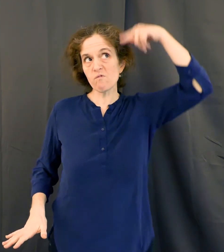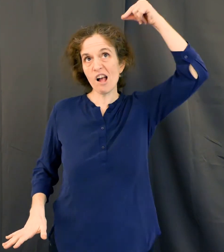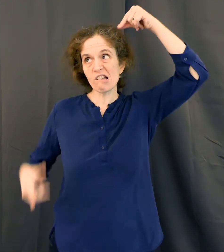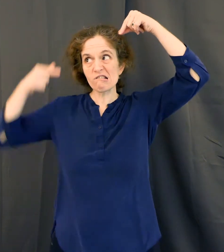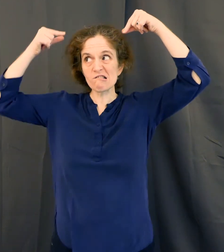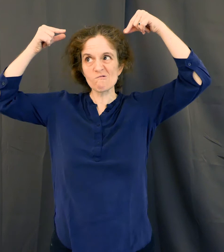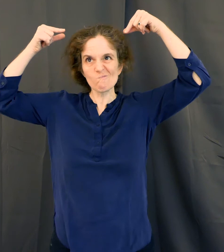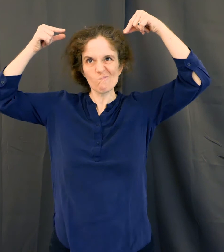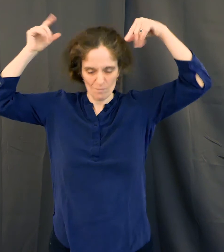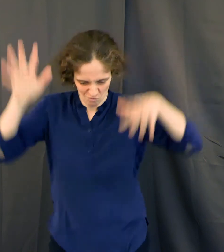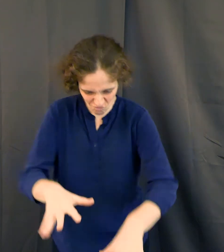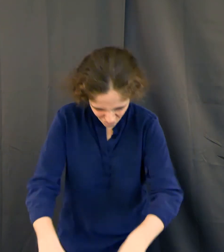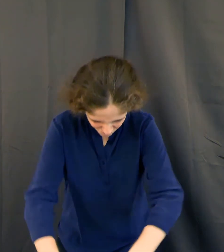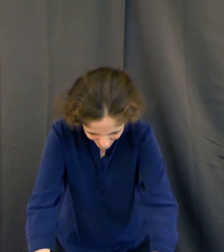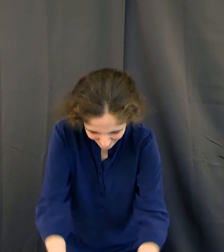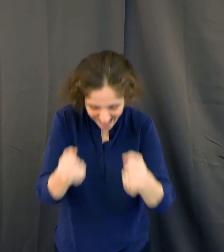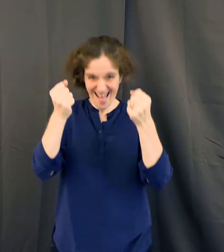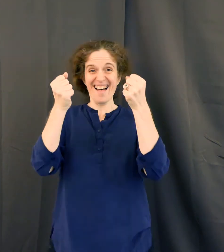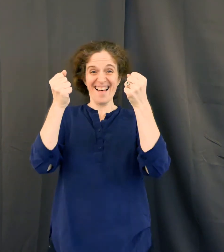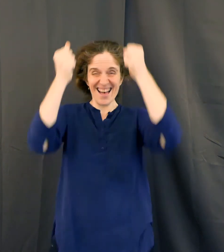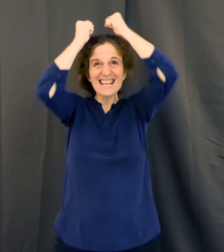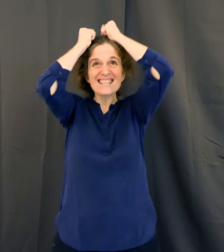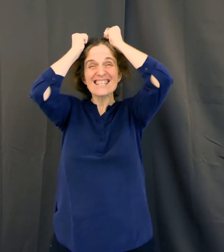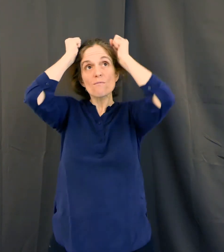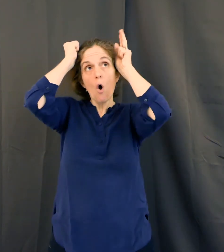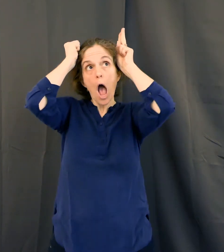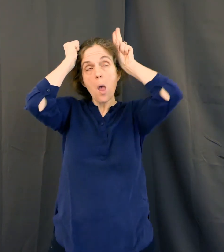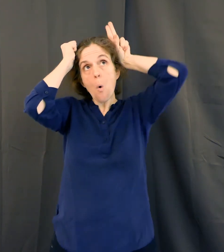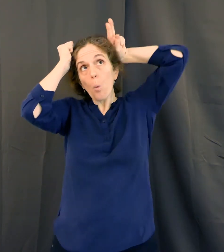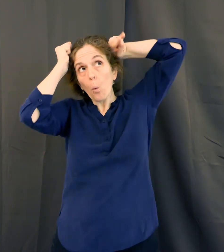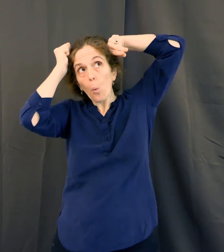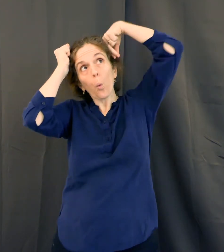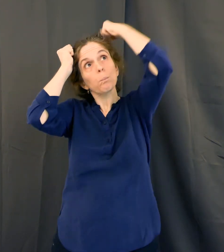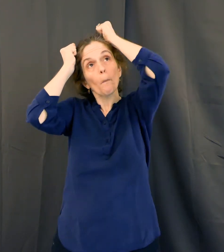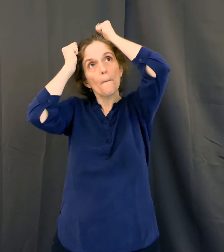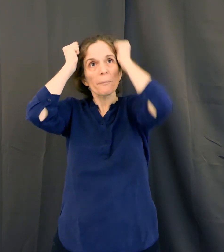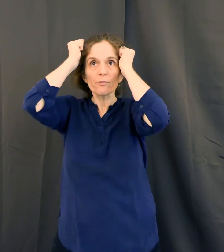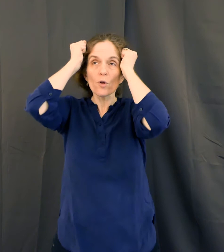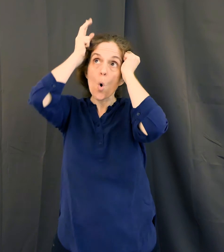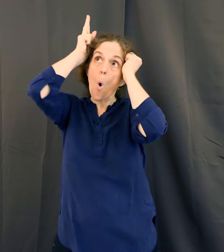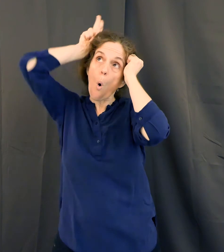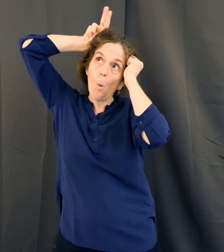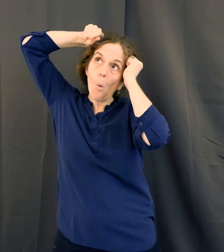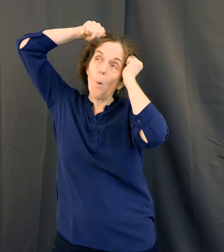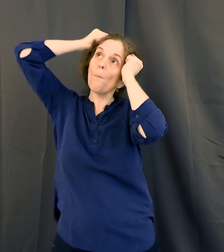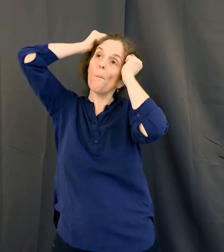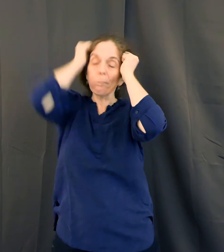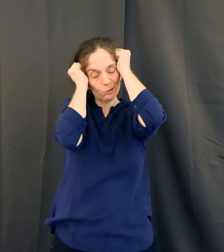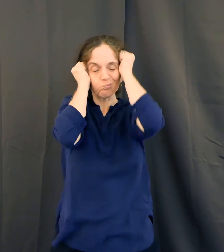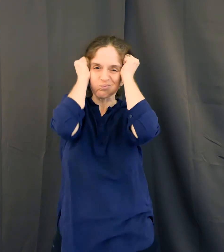mais pour ses oreilles de chat, il faut faire quelque chose. Il les cache dans un beau bonnet,